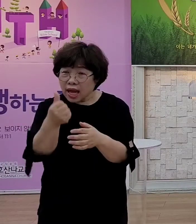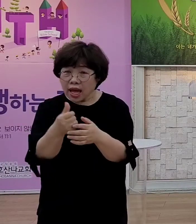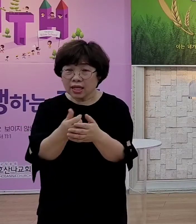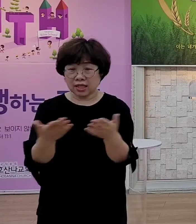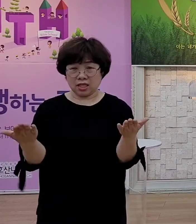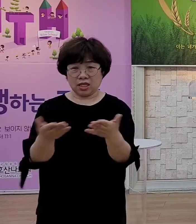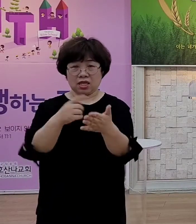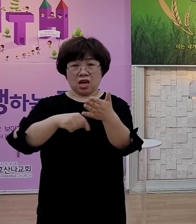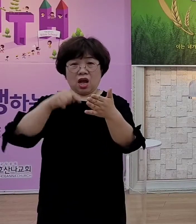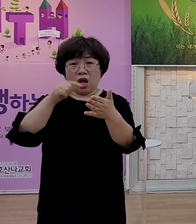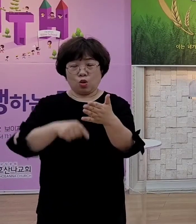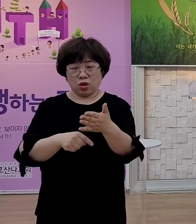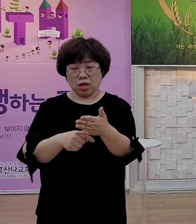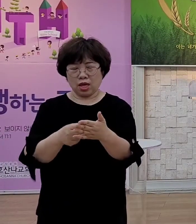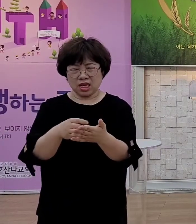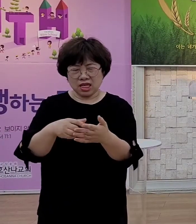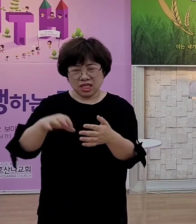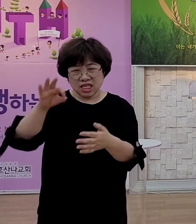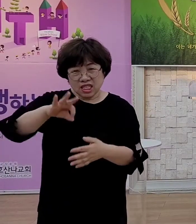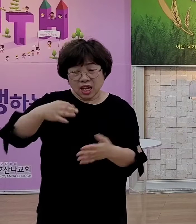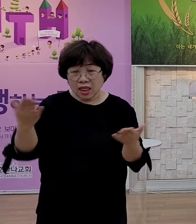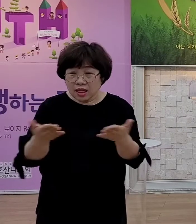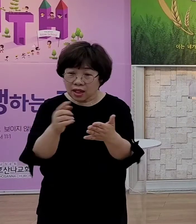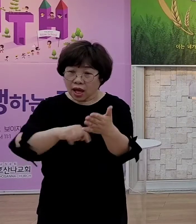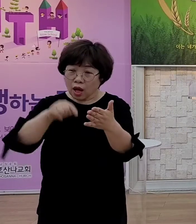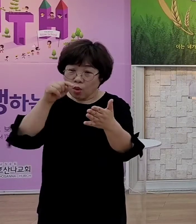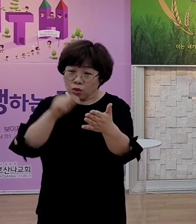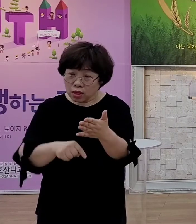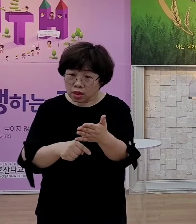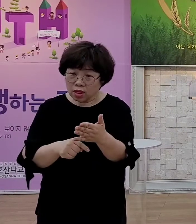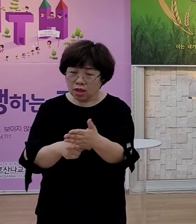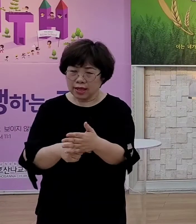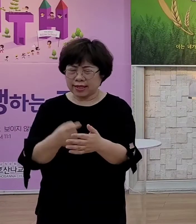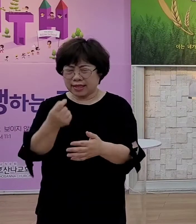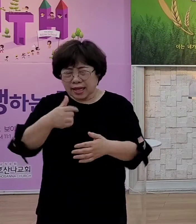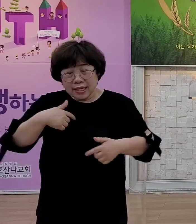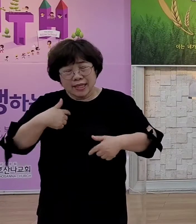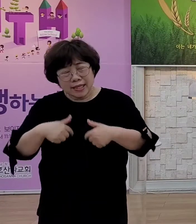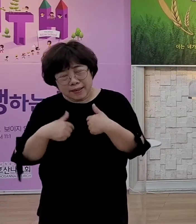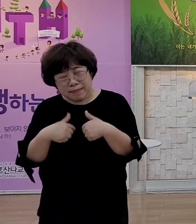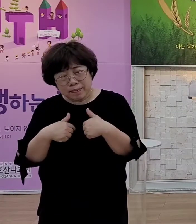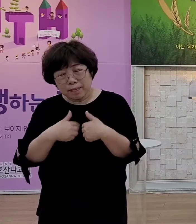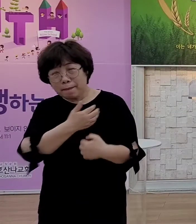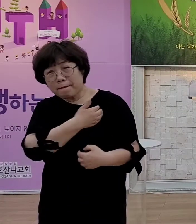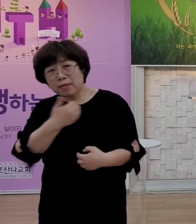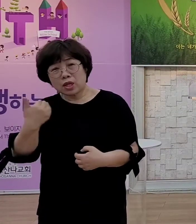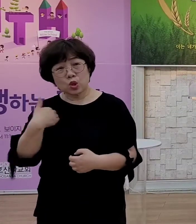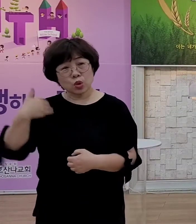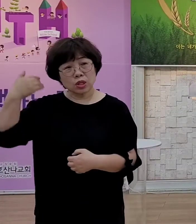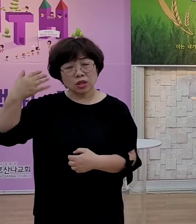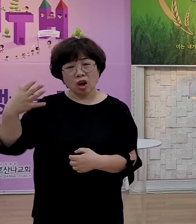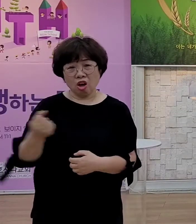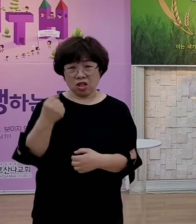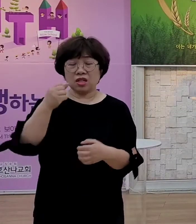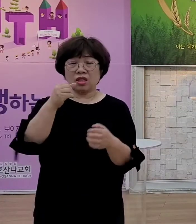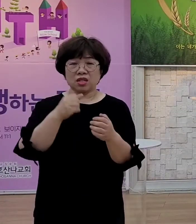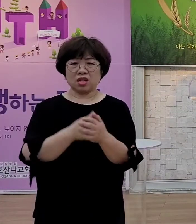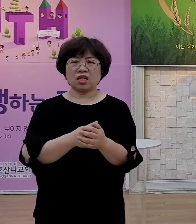요소 가운데서, 사소한 일들 가운데서 작은 기쁨과 이 만족을